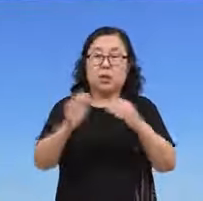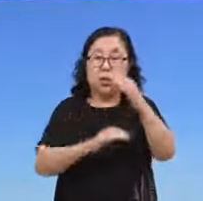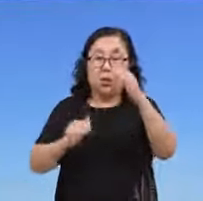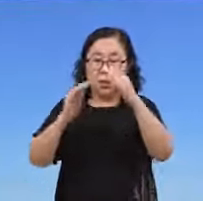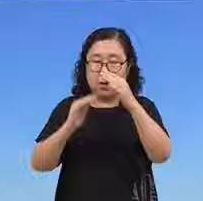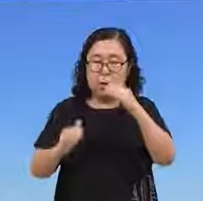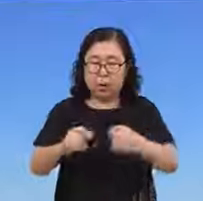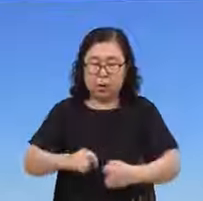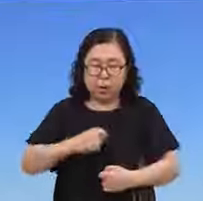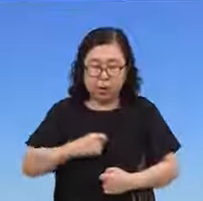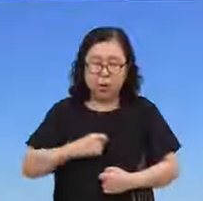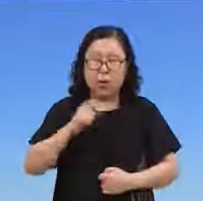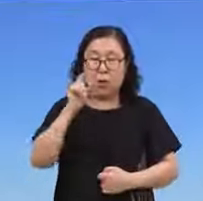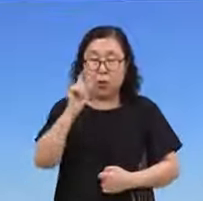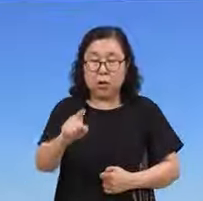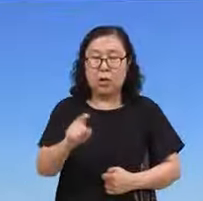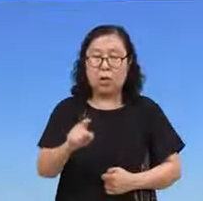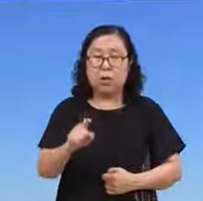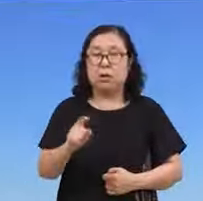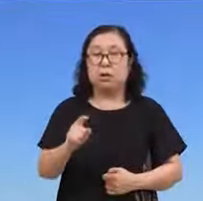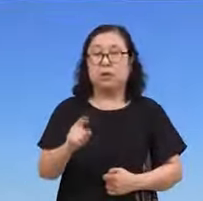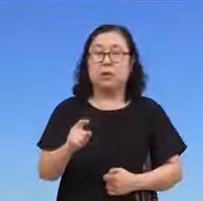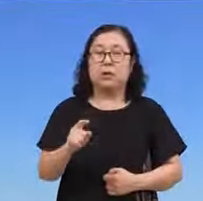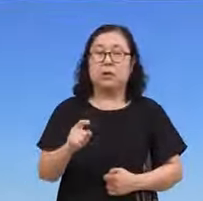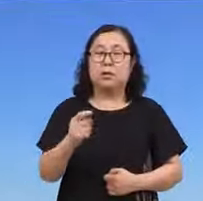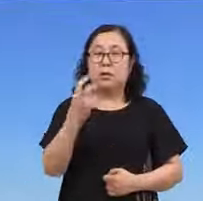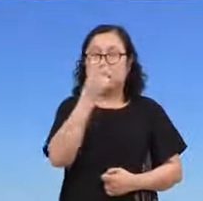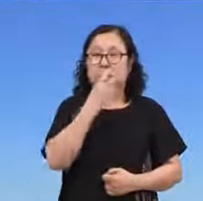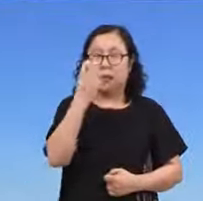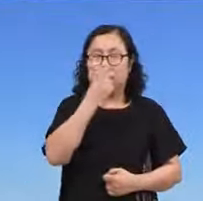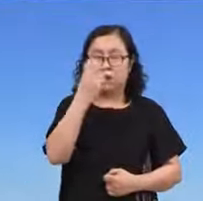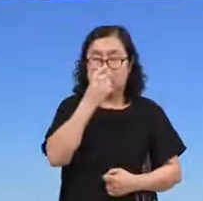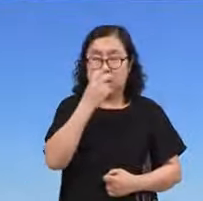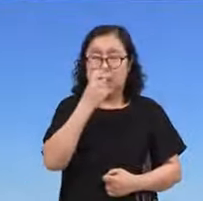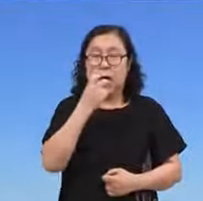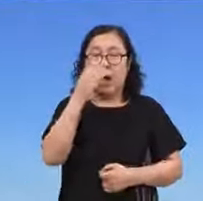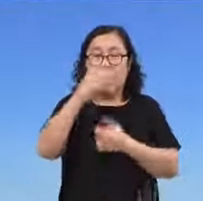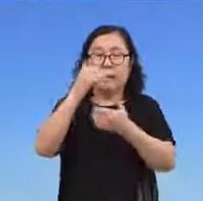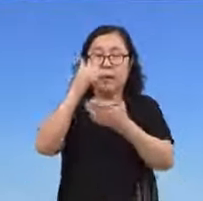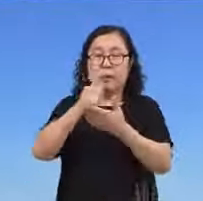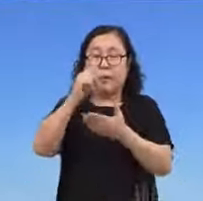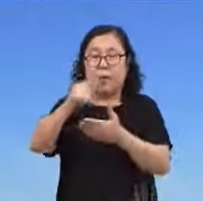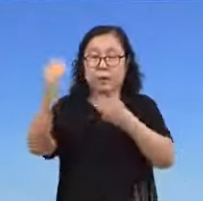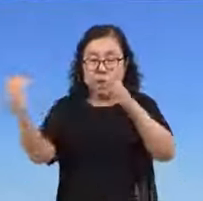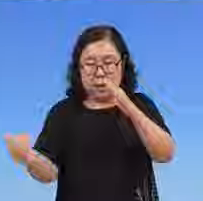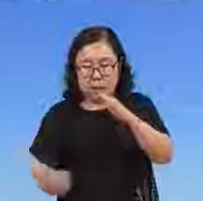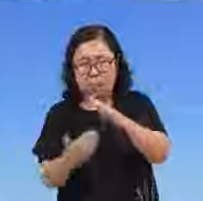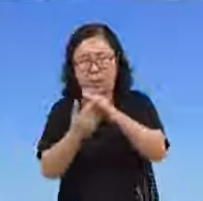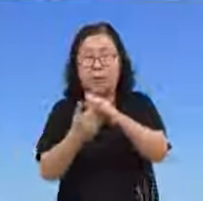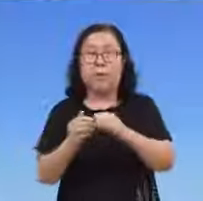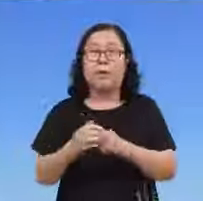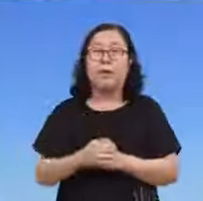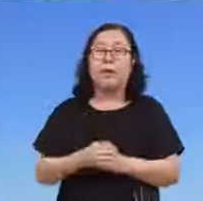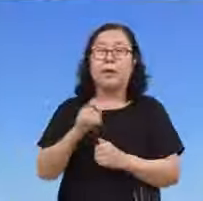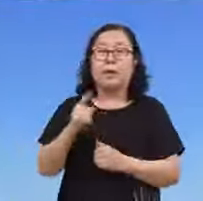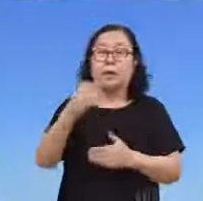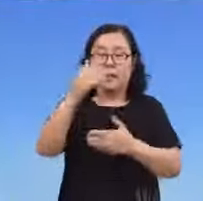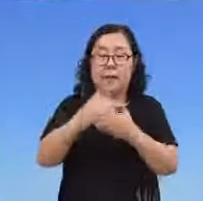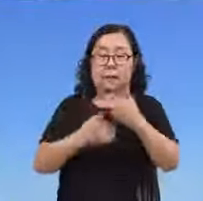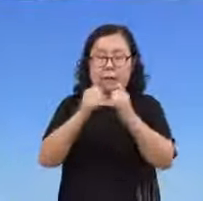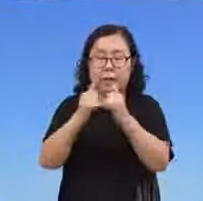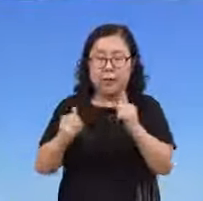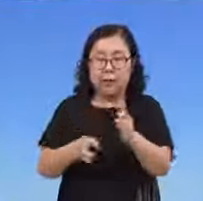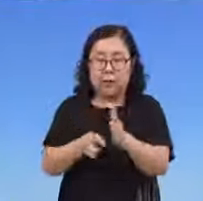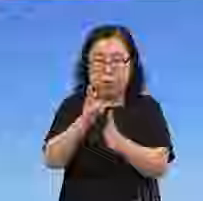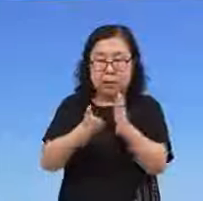것이라. 만군의 여호와 하나님이 이를 이루시리라. 이사야 37장 32절,